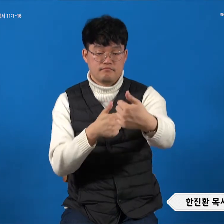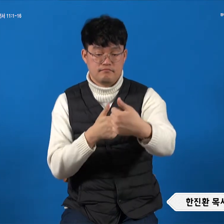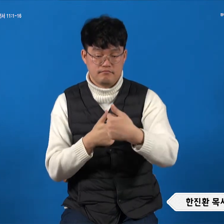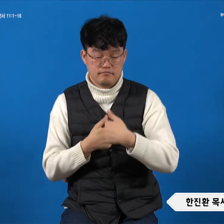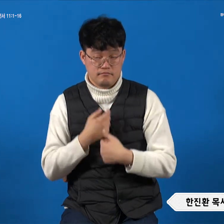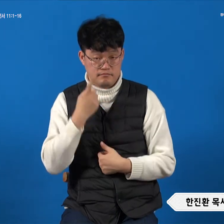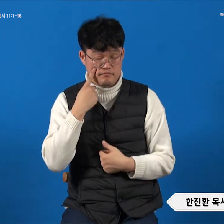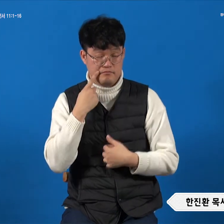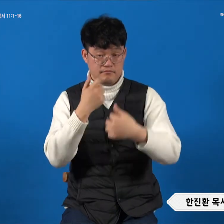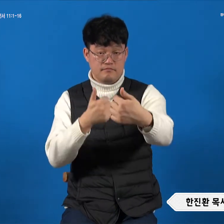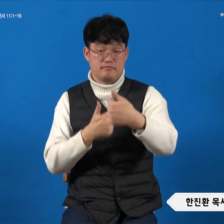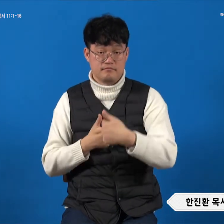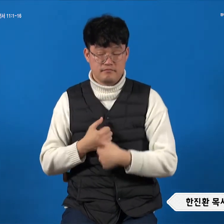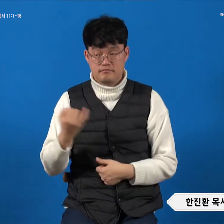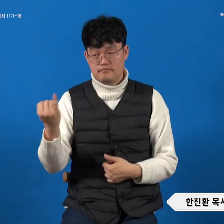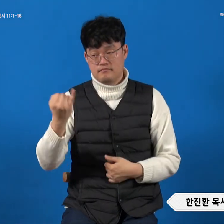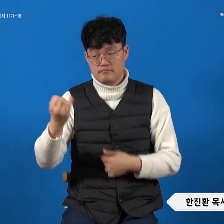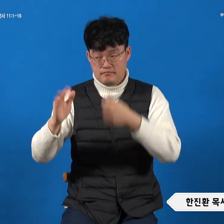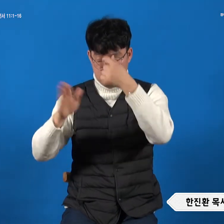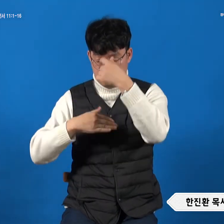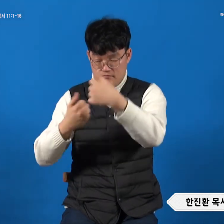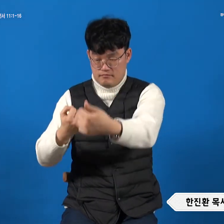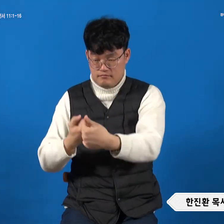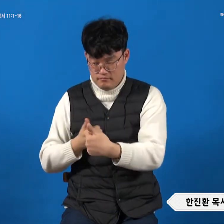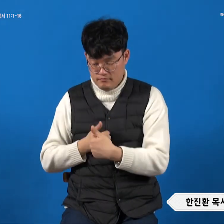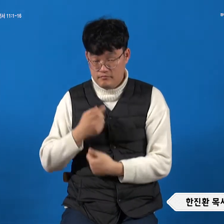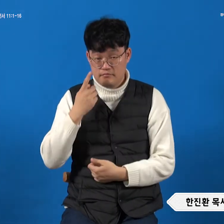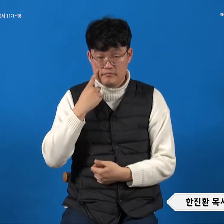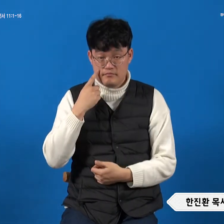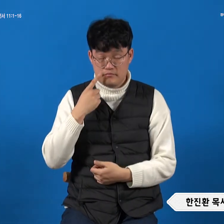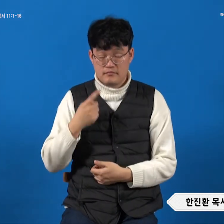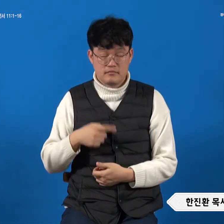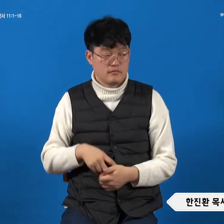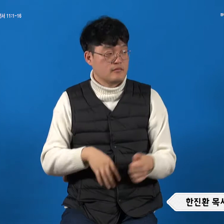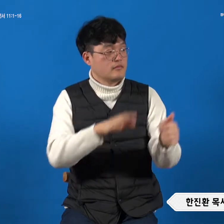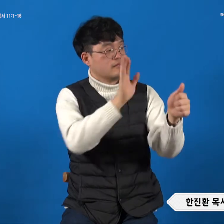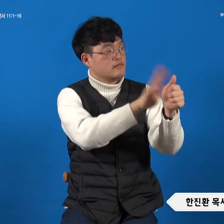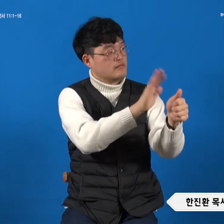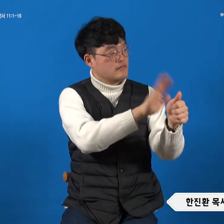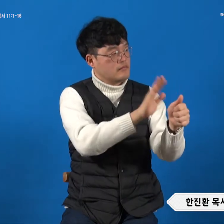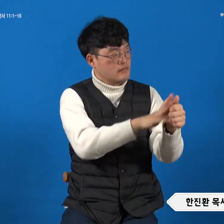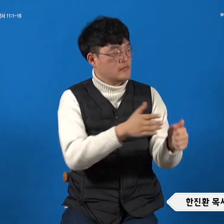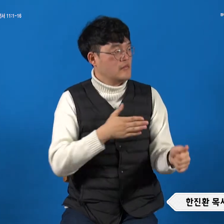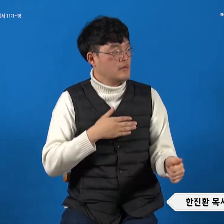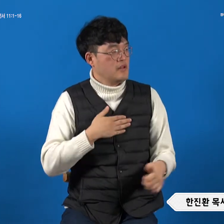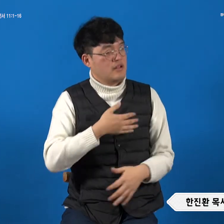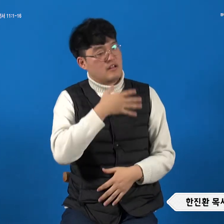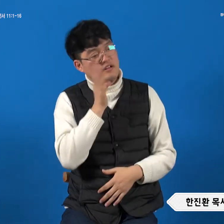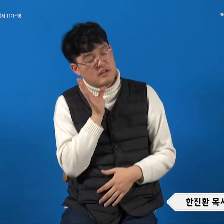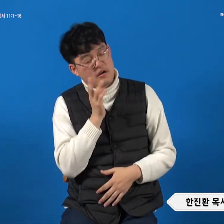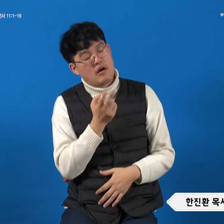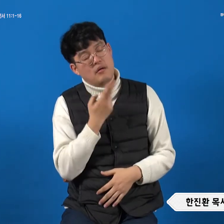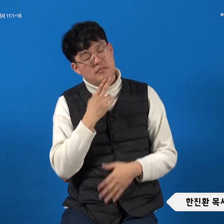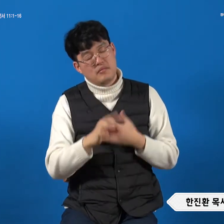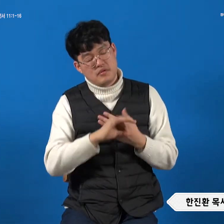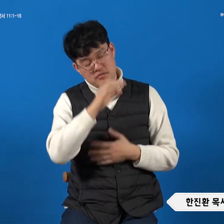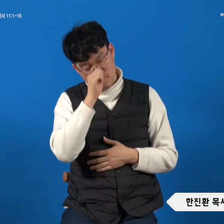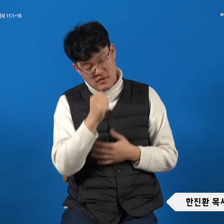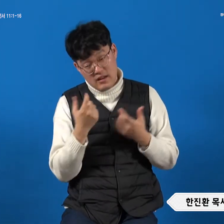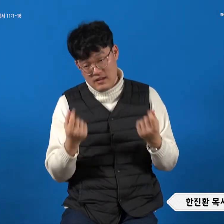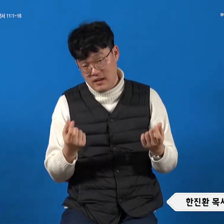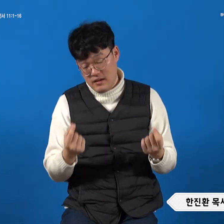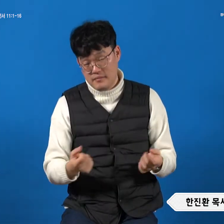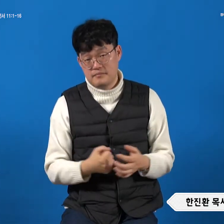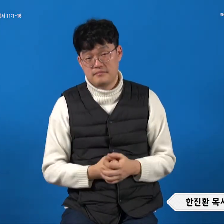따라해야 된다는 거 아시죠? 이럴 때는 꼭 따라해야 됩니다. 우리 여자 성도들 한번 따라해 보십시오. 여보, 나는 안 늙었으면 좋겠어.